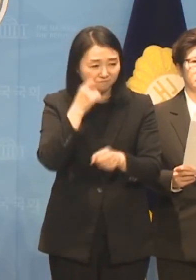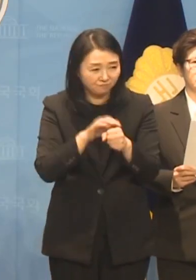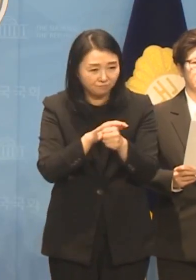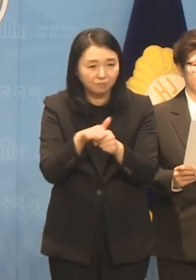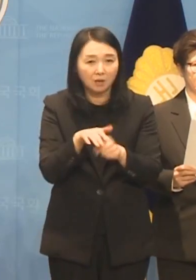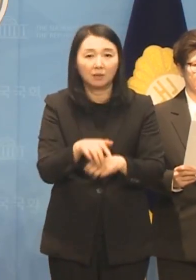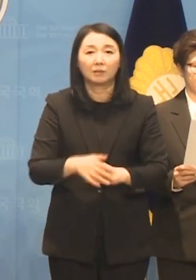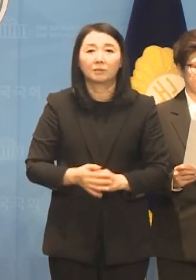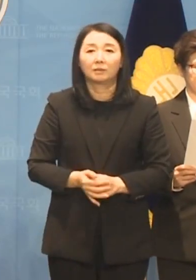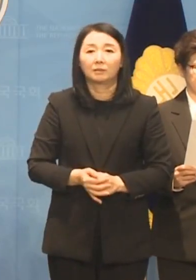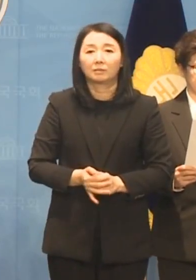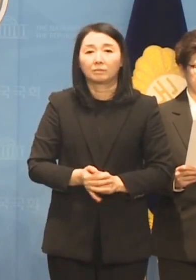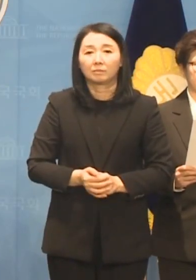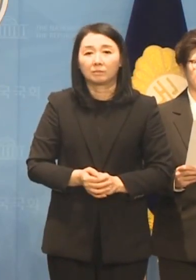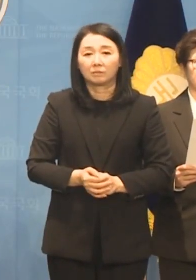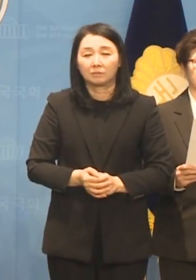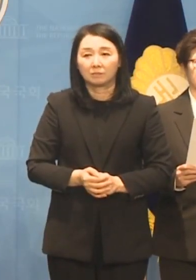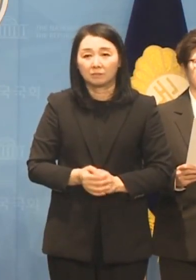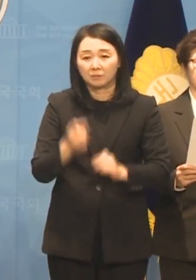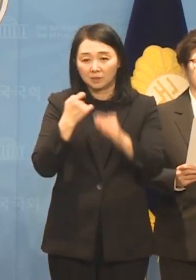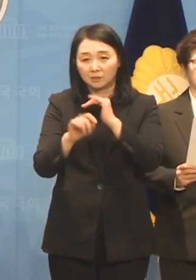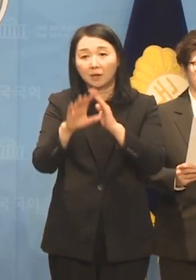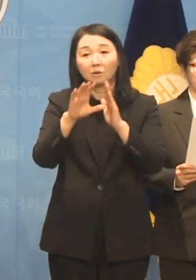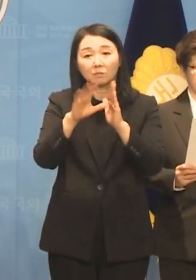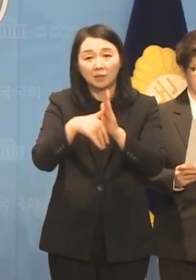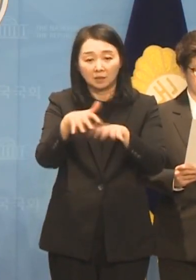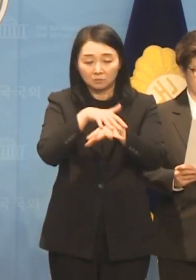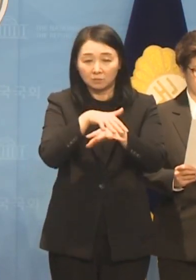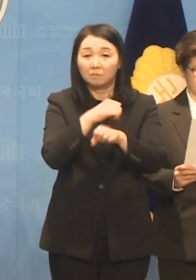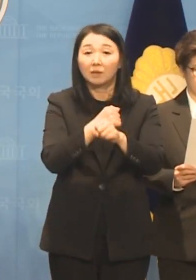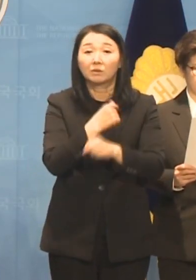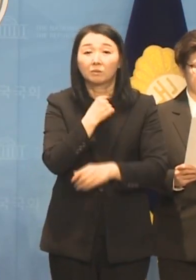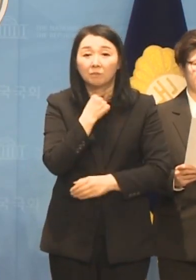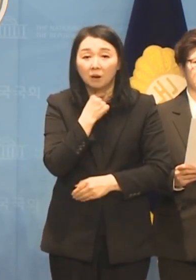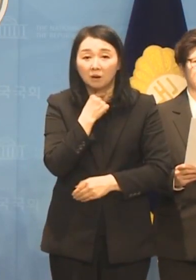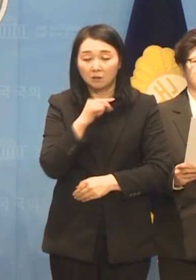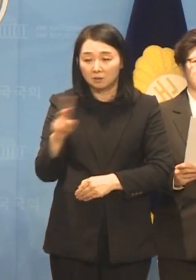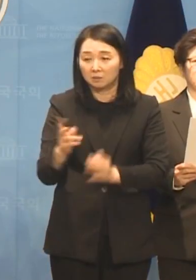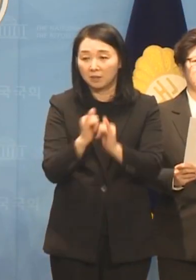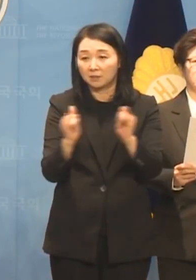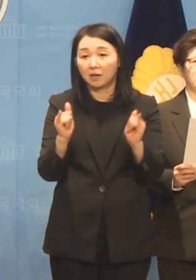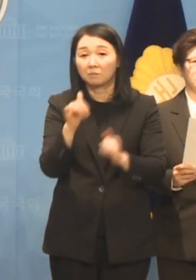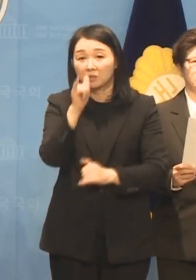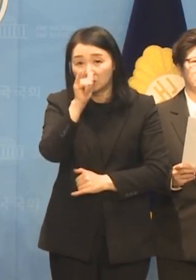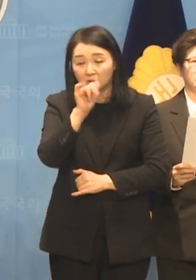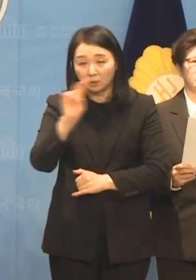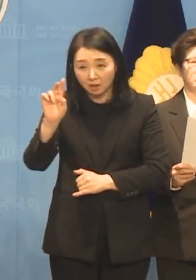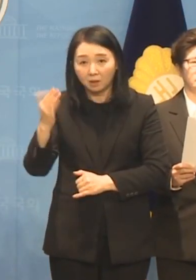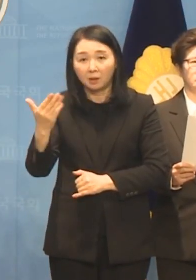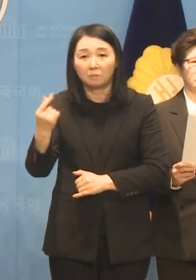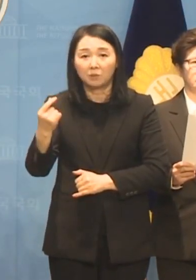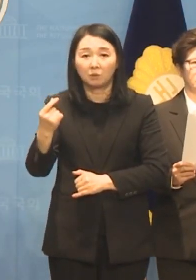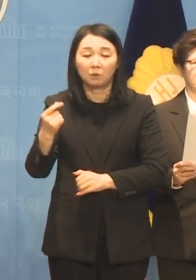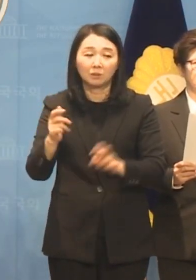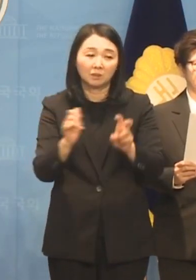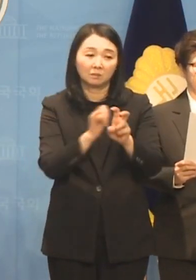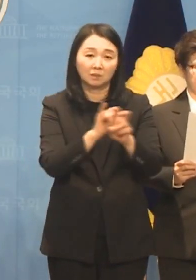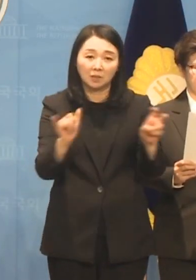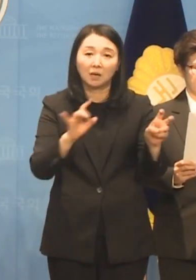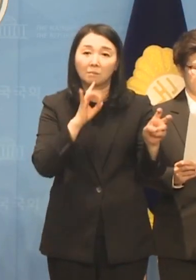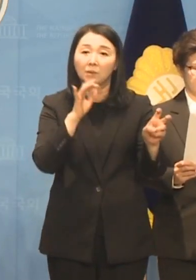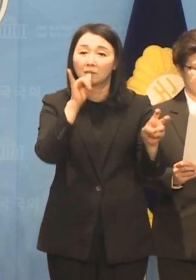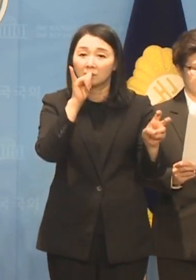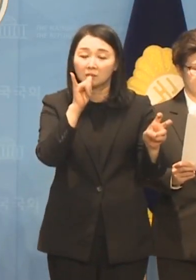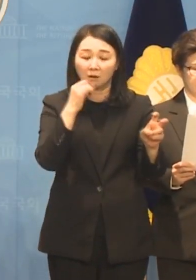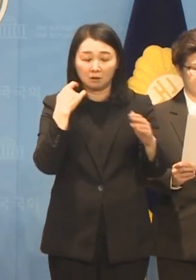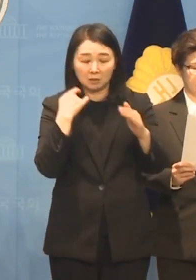보였습니다. 계엄 상황실이 구성되려면 200명이 있어야 한다는데도 20명밖에 없어